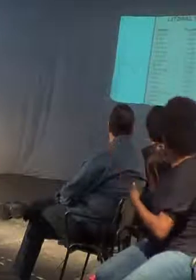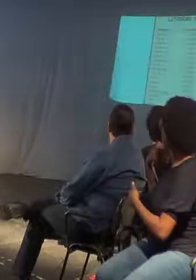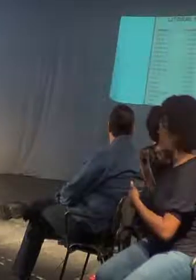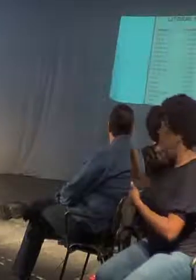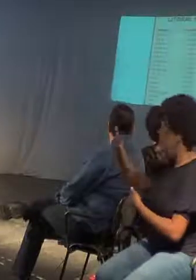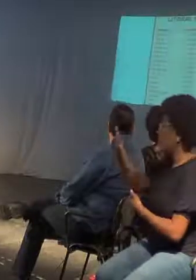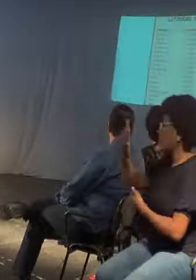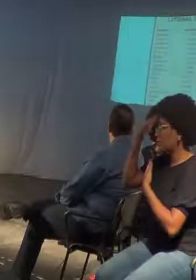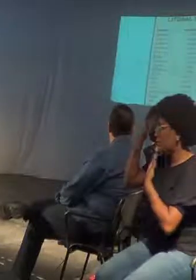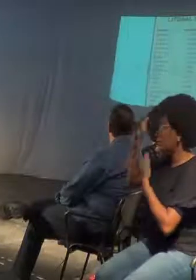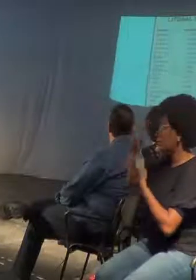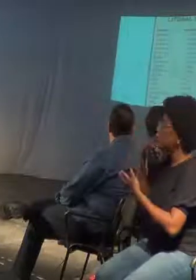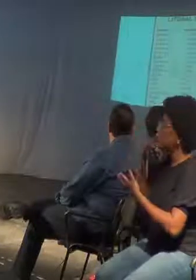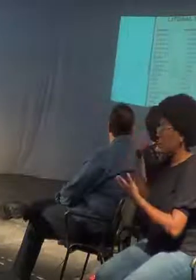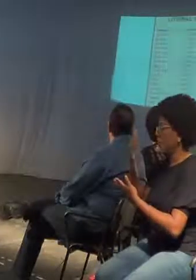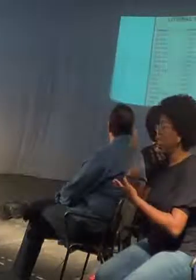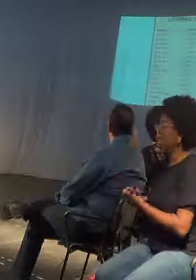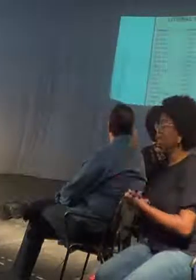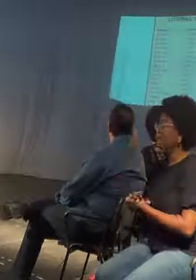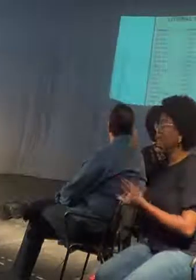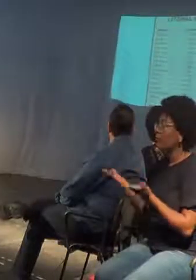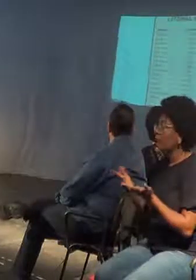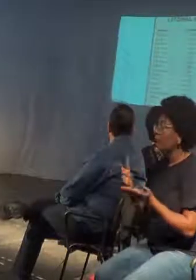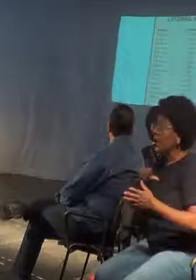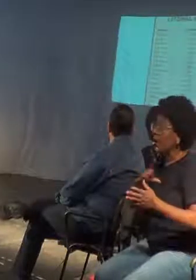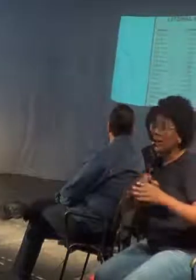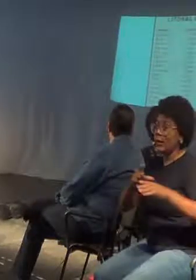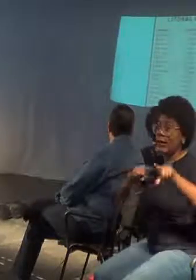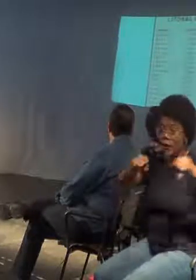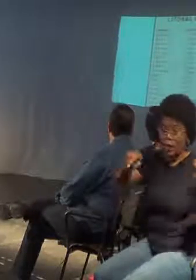2000. Então a gente tem a área e